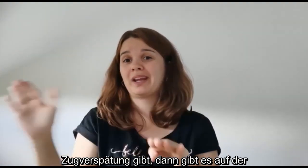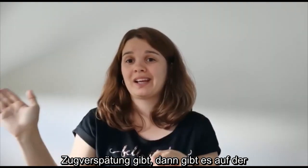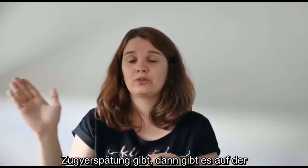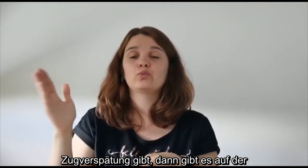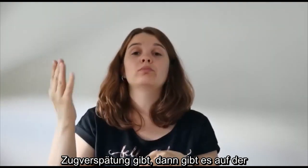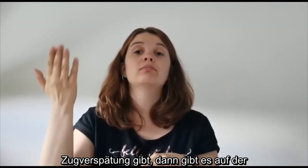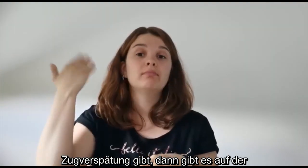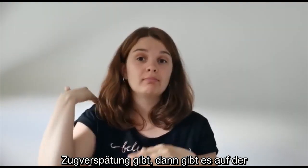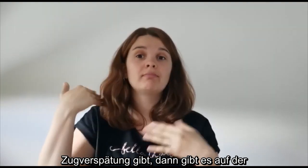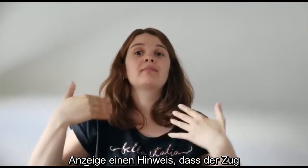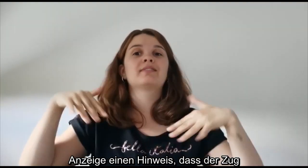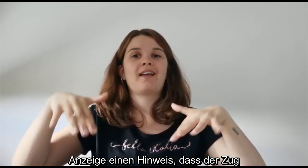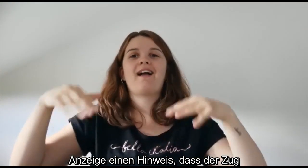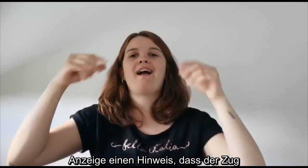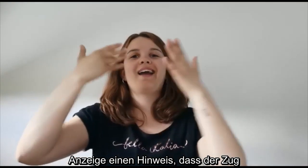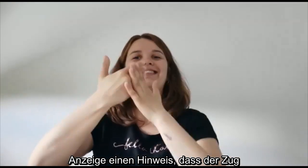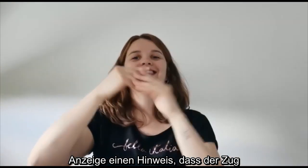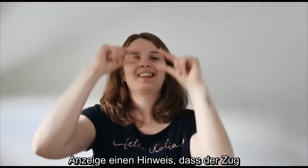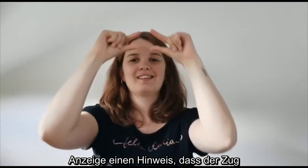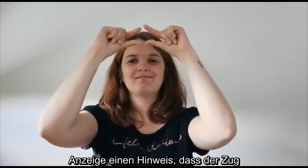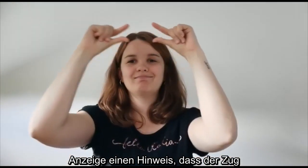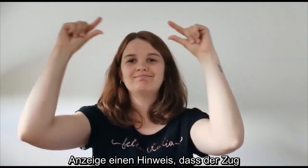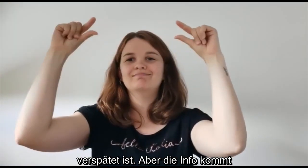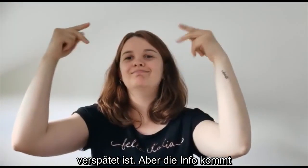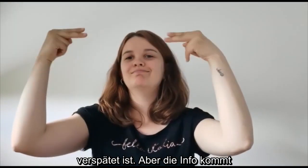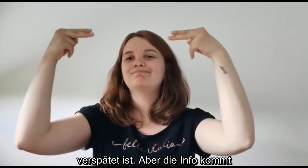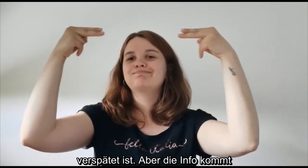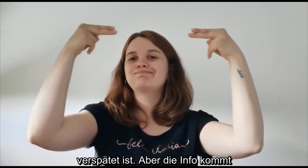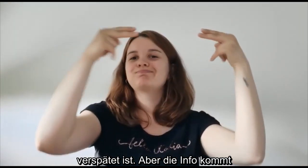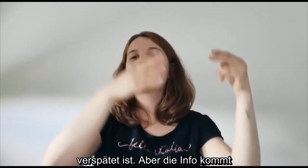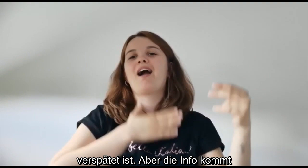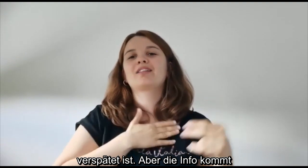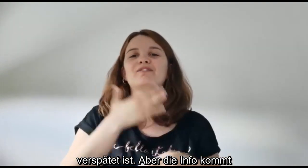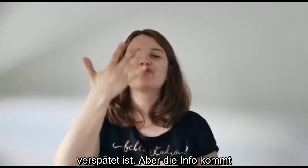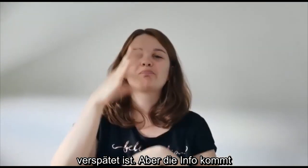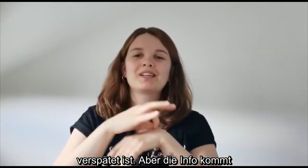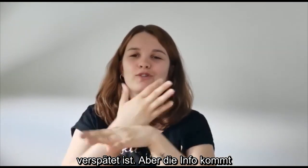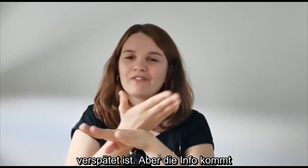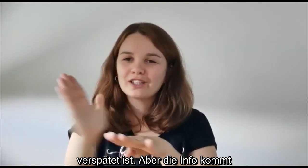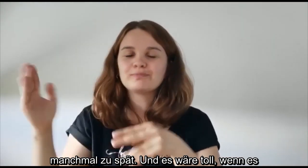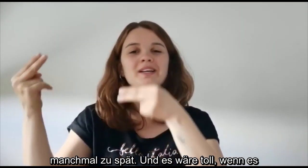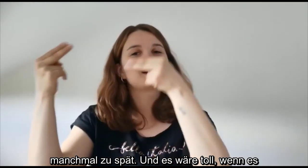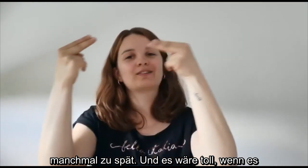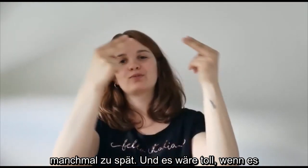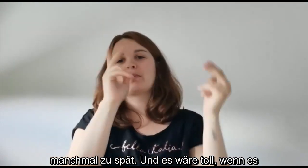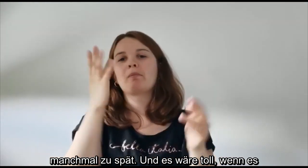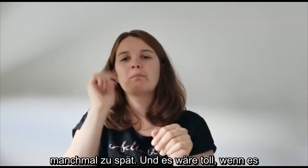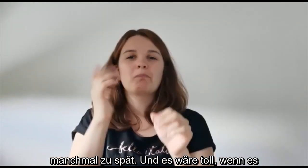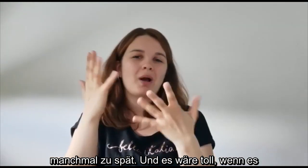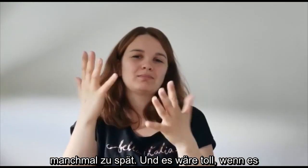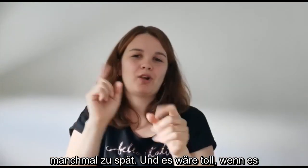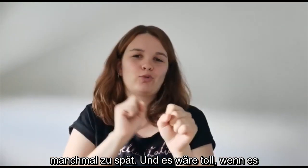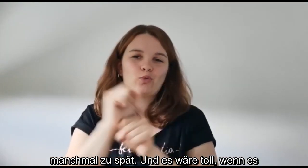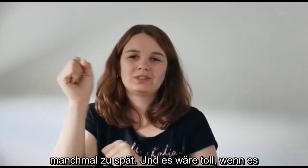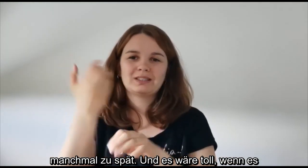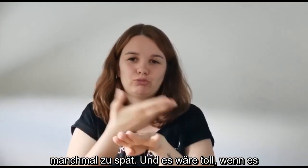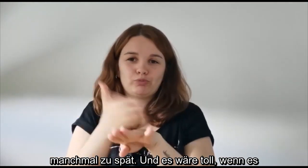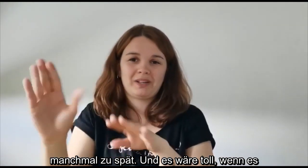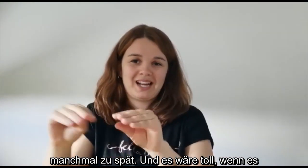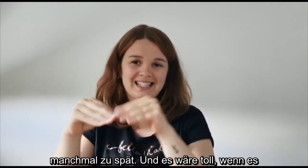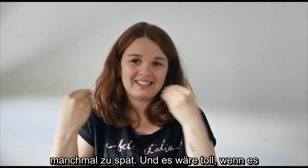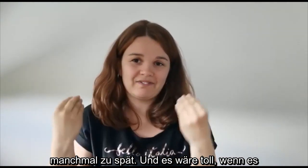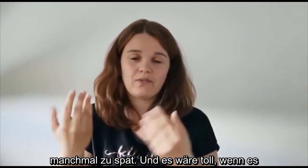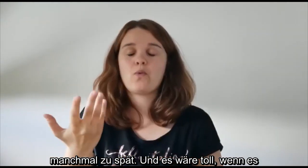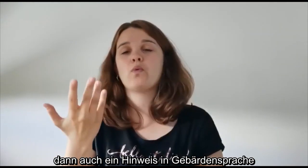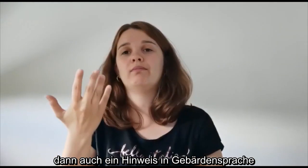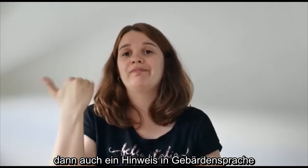Zugverspätung gibt Dann gibt es auf der Anzeige einen Hinweis Dass der Zug verspätet ist Aber die Info kommt manchmal zu spät Und